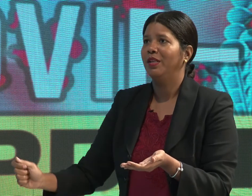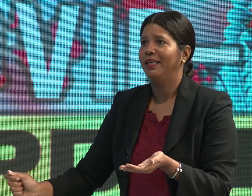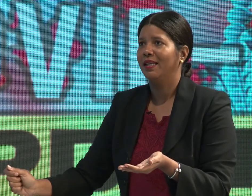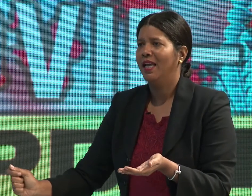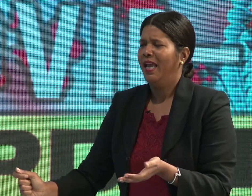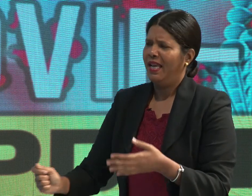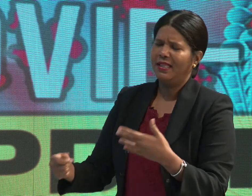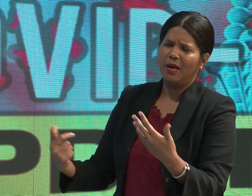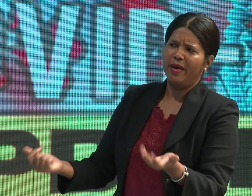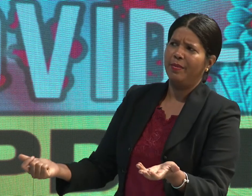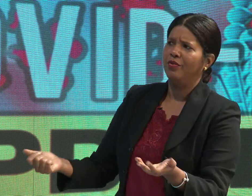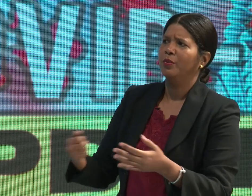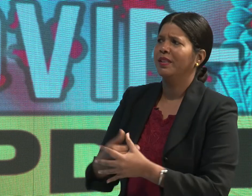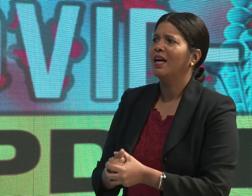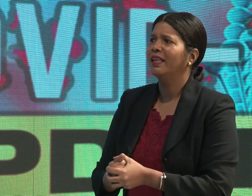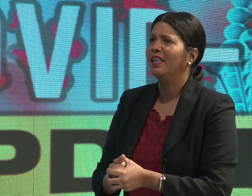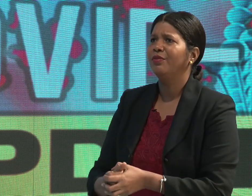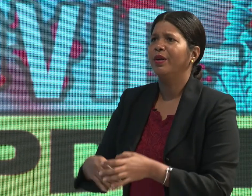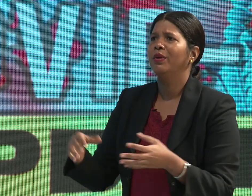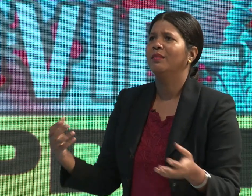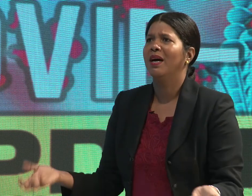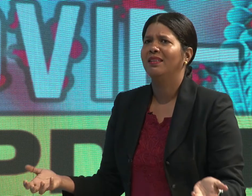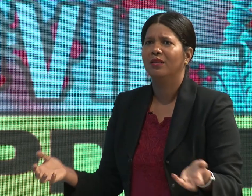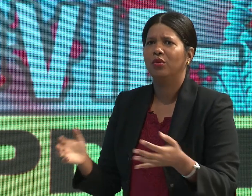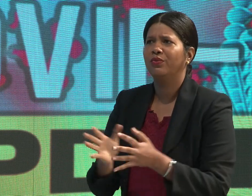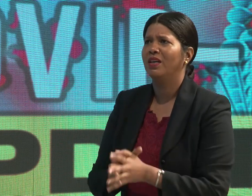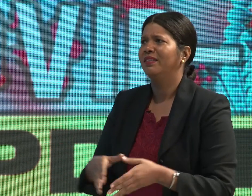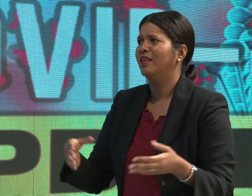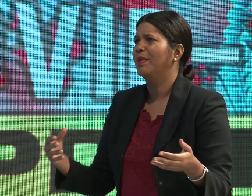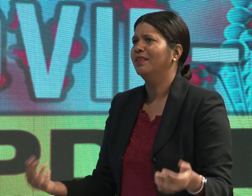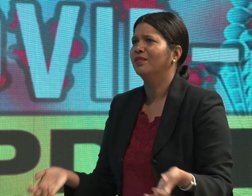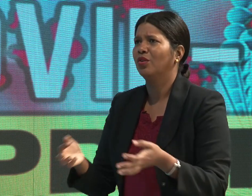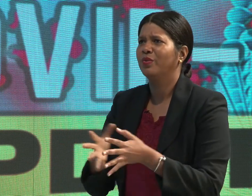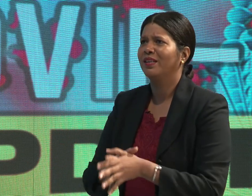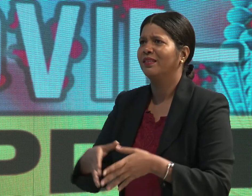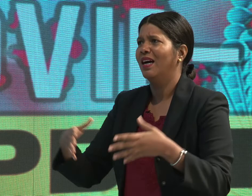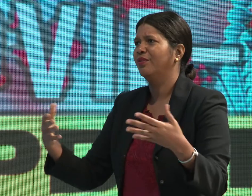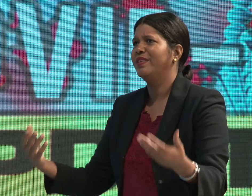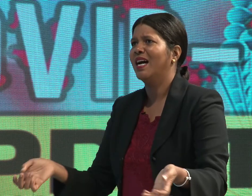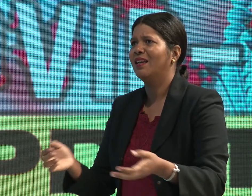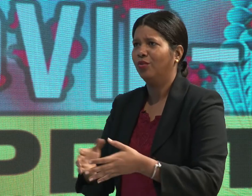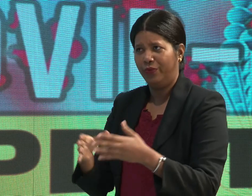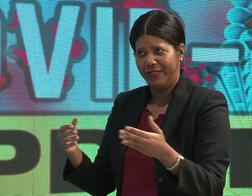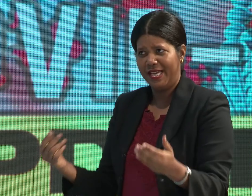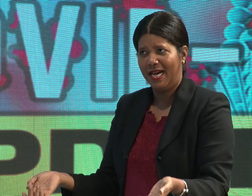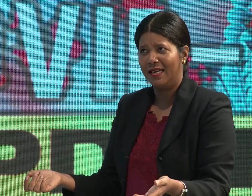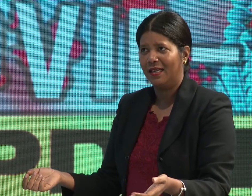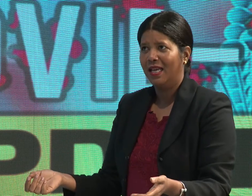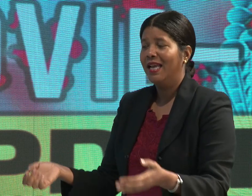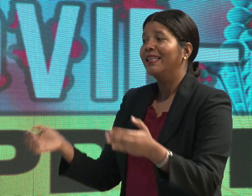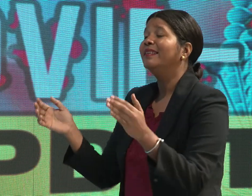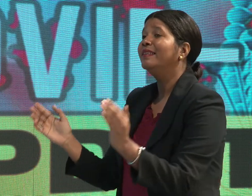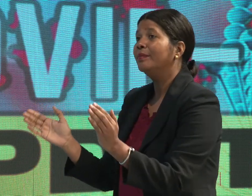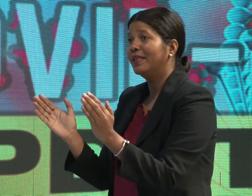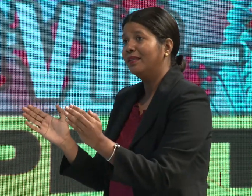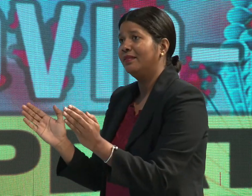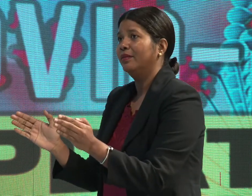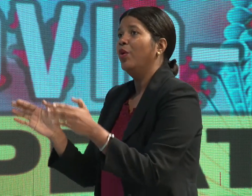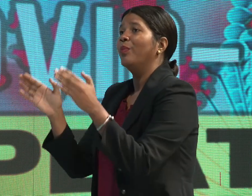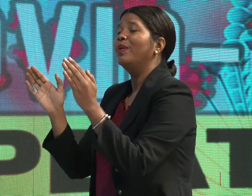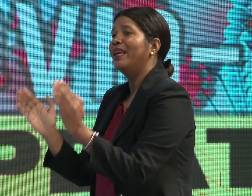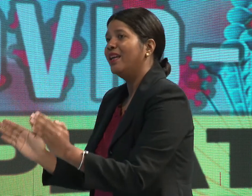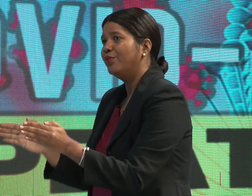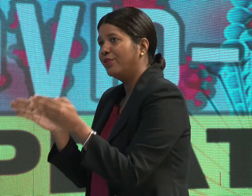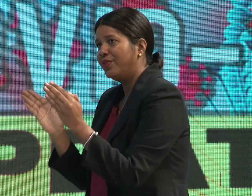een formulier. Mm-hmm. En daar mag ik bijvoorbeeld aangeven, ik wil het maandelijks ontvangen, 3 maandelijks ontvangen, halfjaarlijks of een jaar. Okay. Die